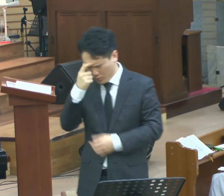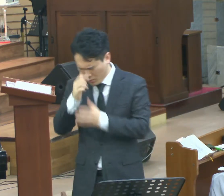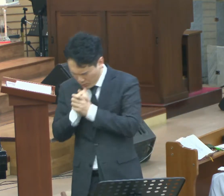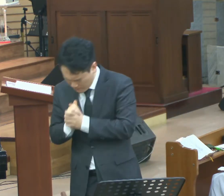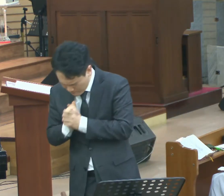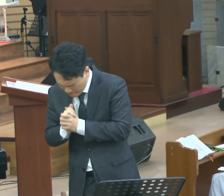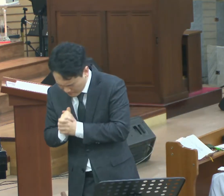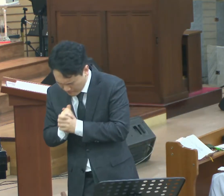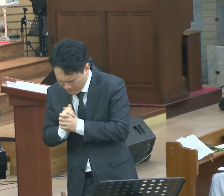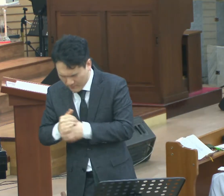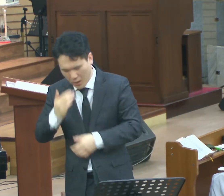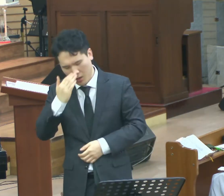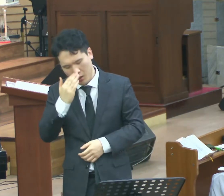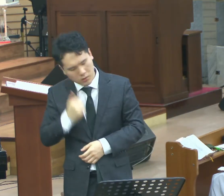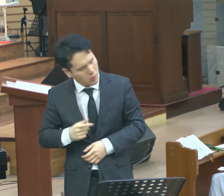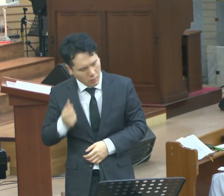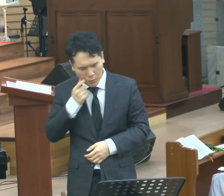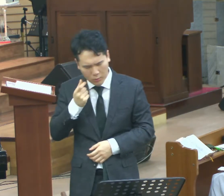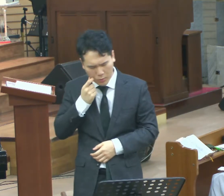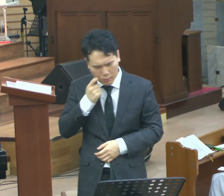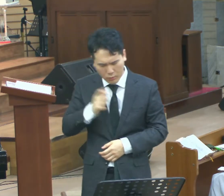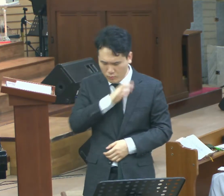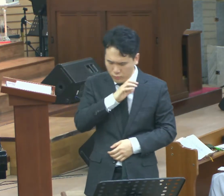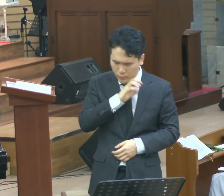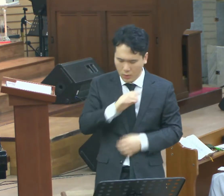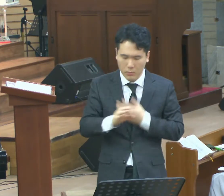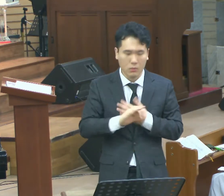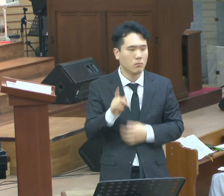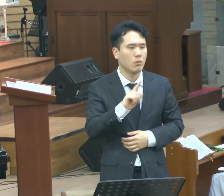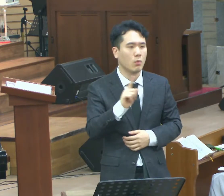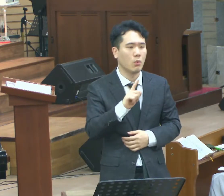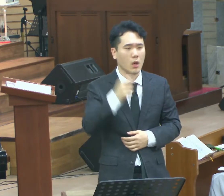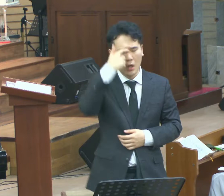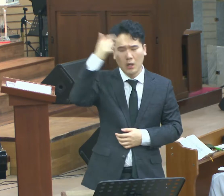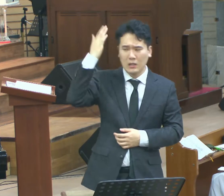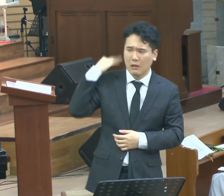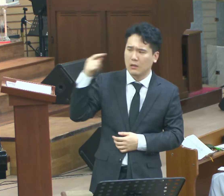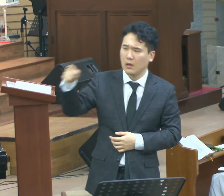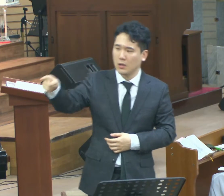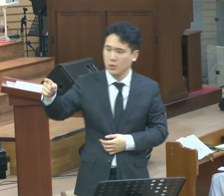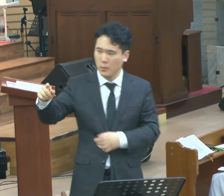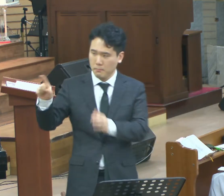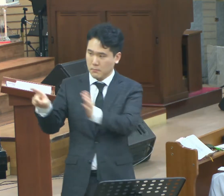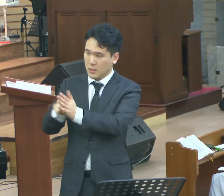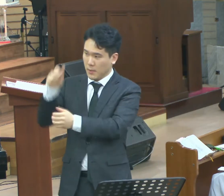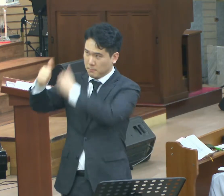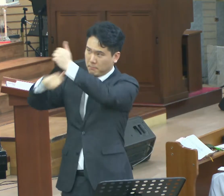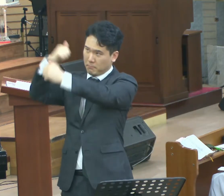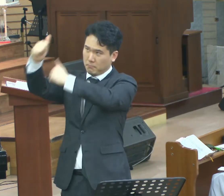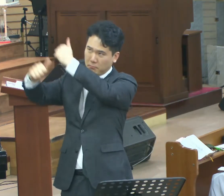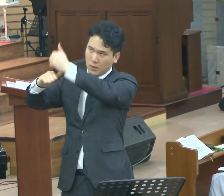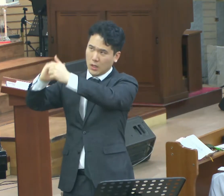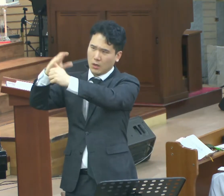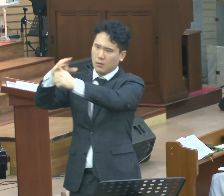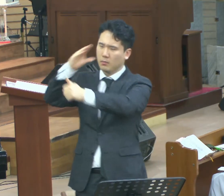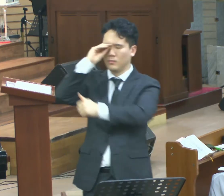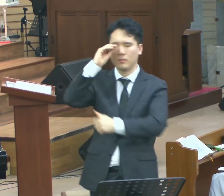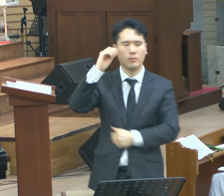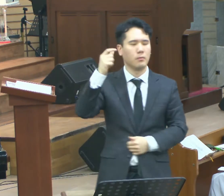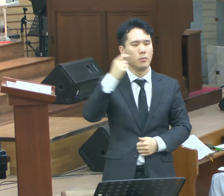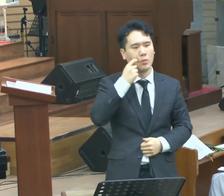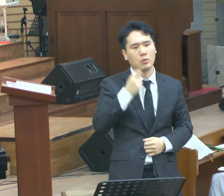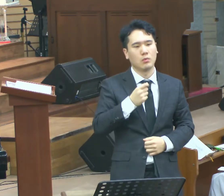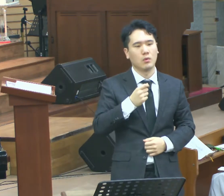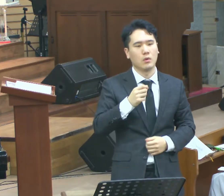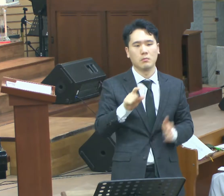40일도 기도했는데 일주일도 못해요? 3일도 못해요? 할 수 있어요. 못한다고 하지 마세요. 그러면 믿음이 없는